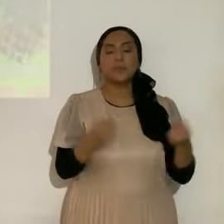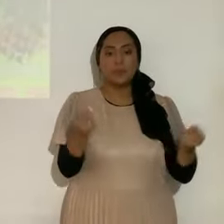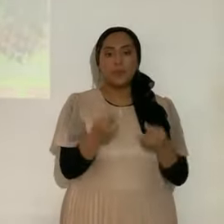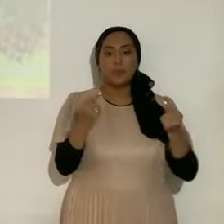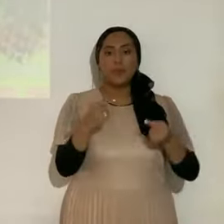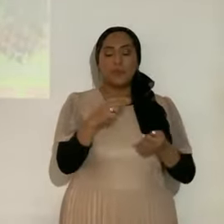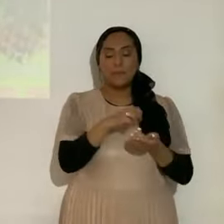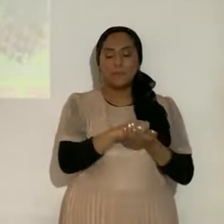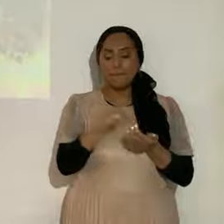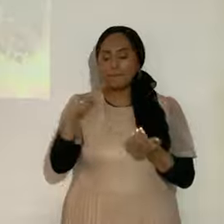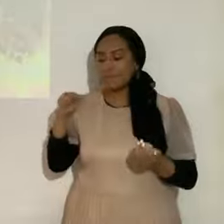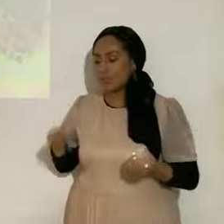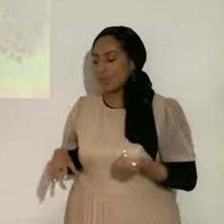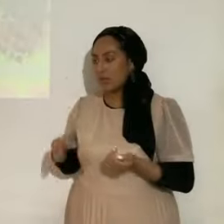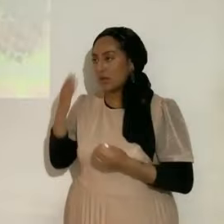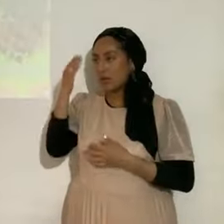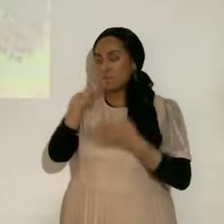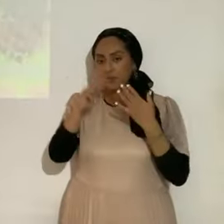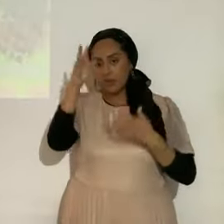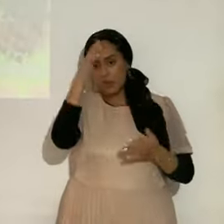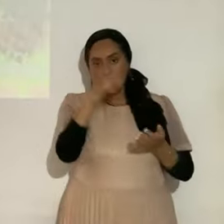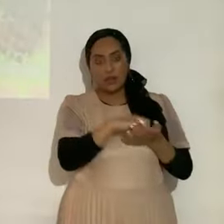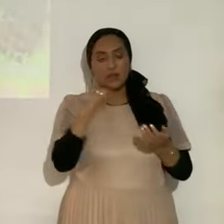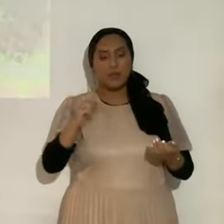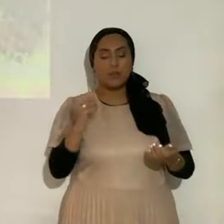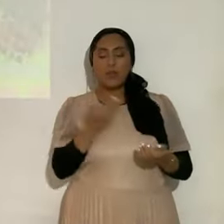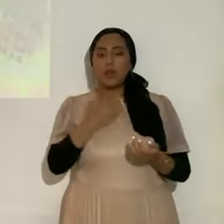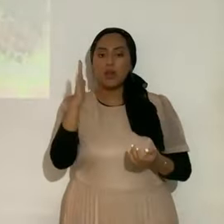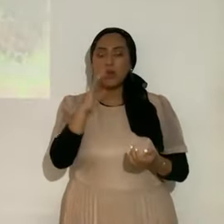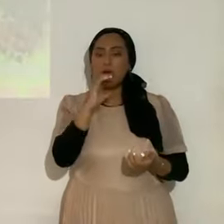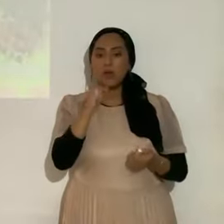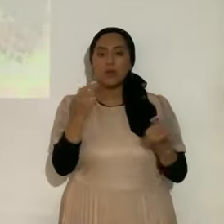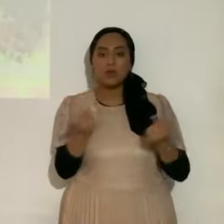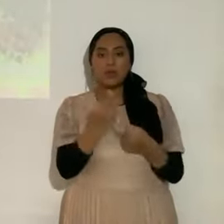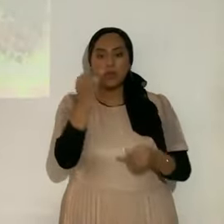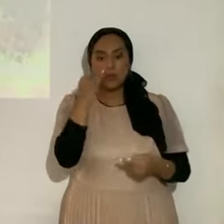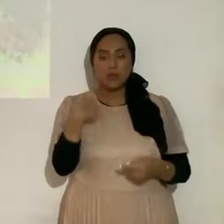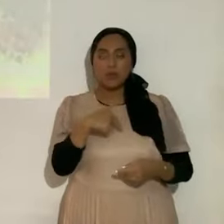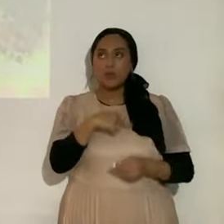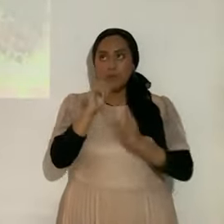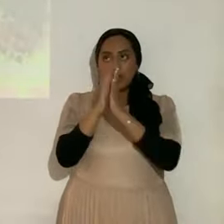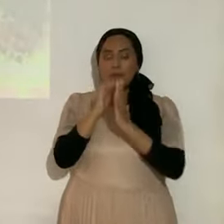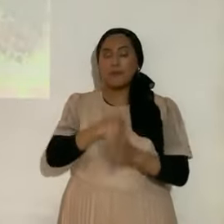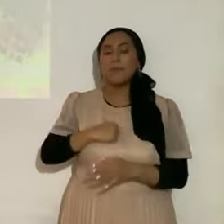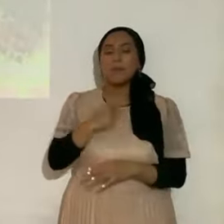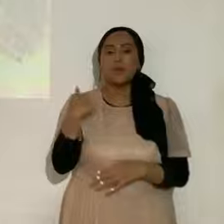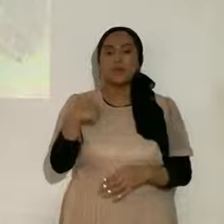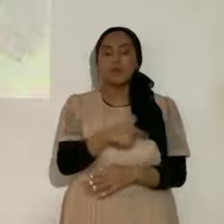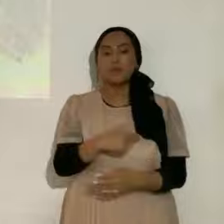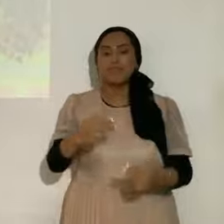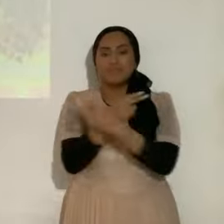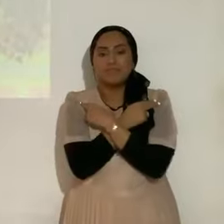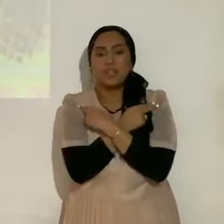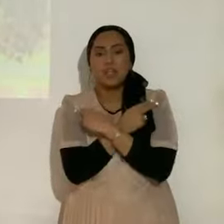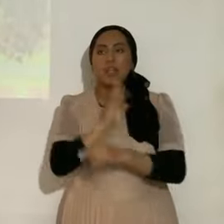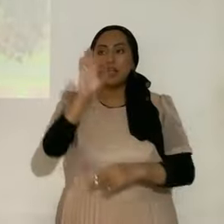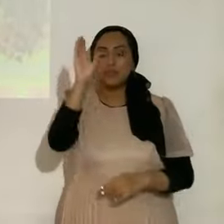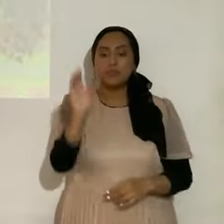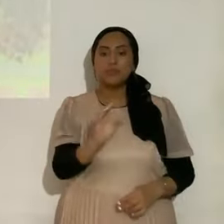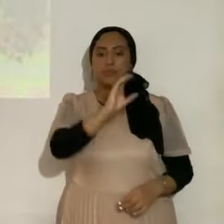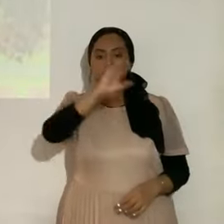son borrados. El Eterno borra el registro de nuestros pecados pasados si le pedimos perdón. Si abrazamos su sacrificio,